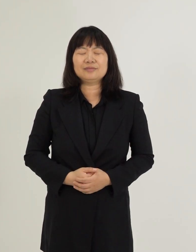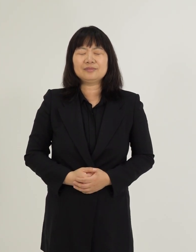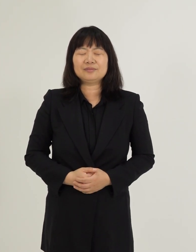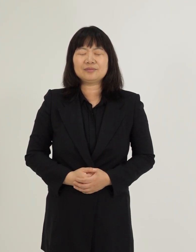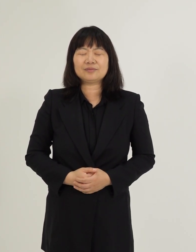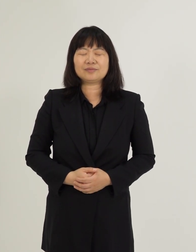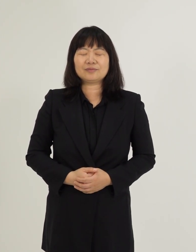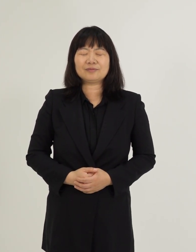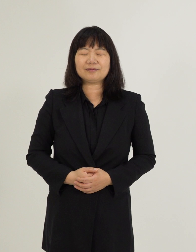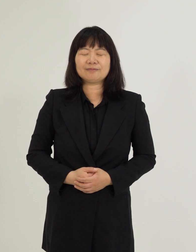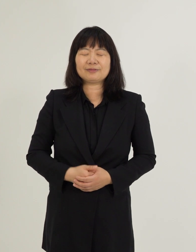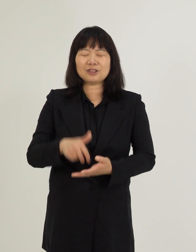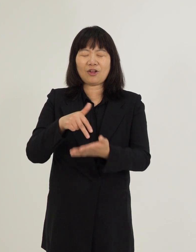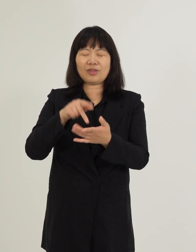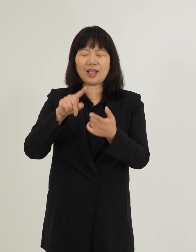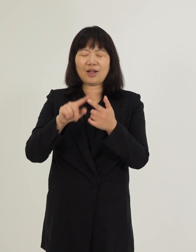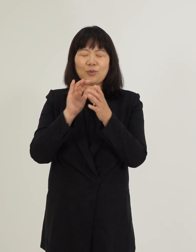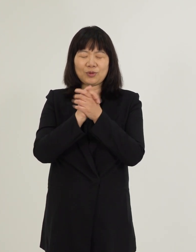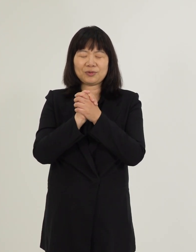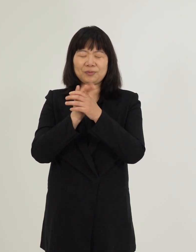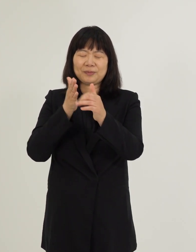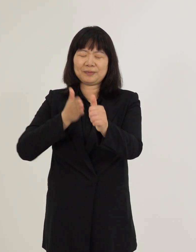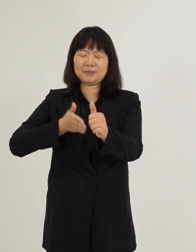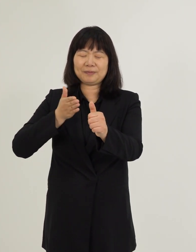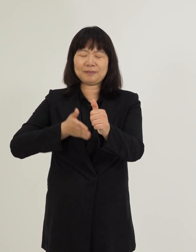오리라. 우리 한번 서신 채로 기도합시다.